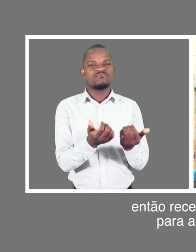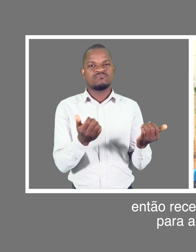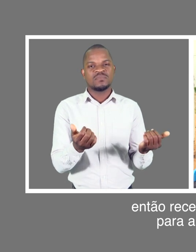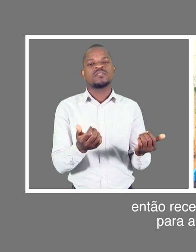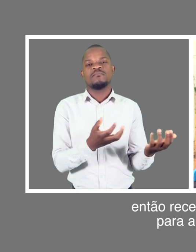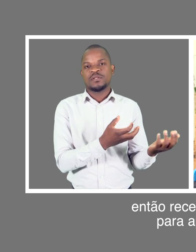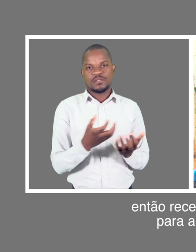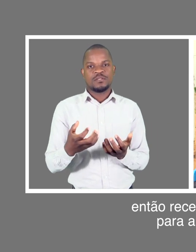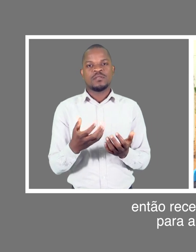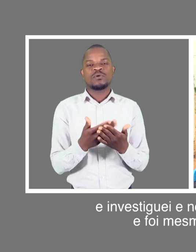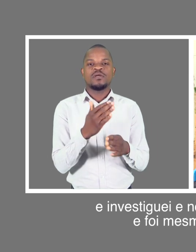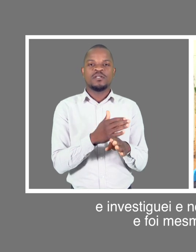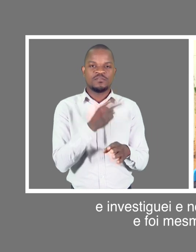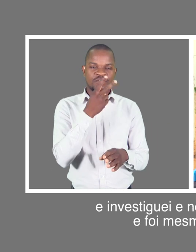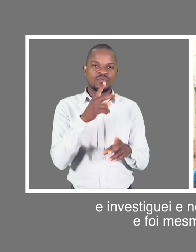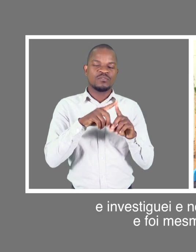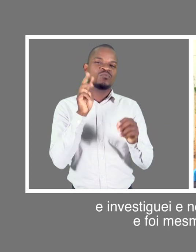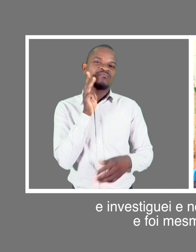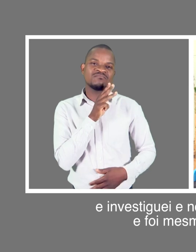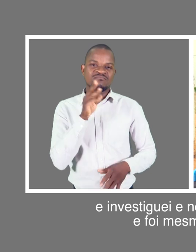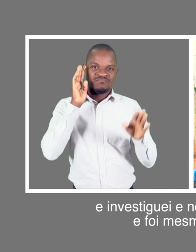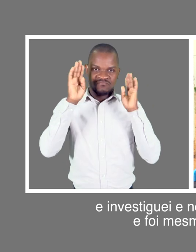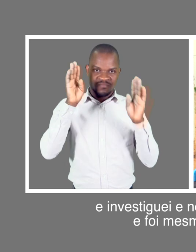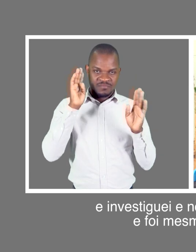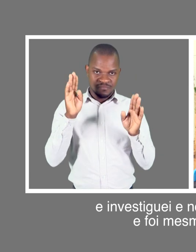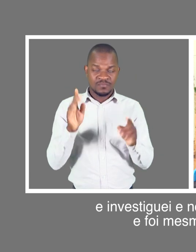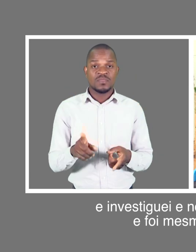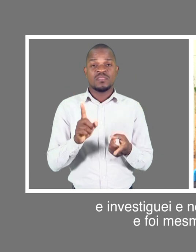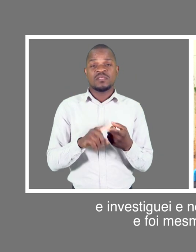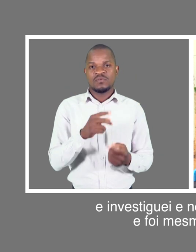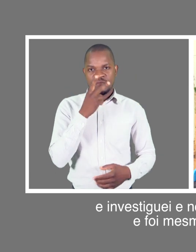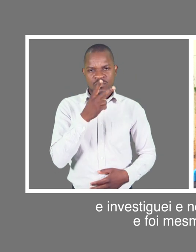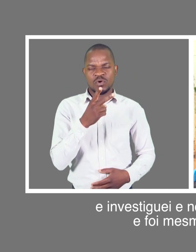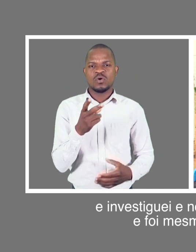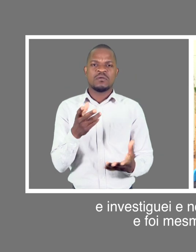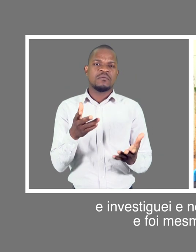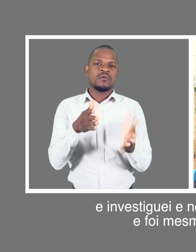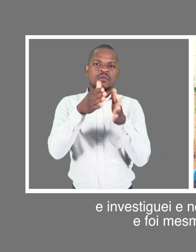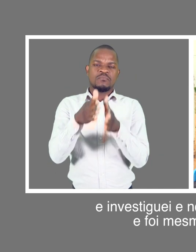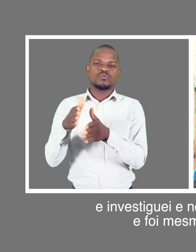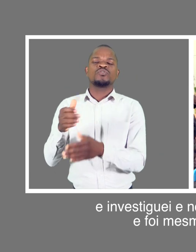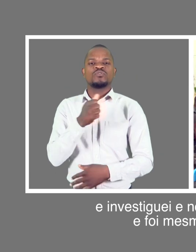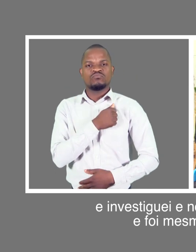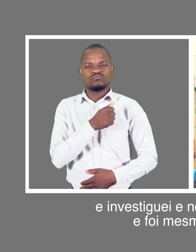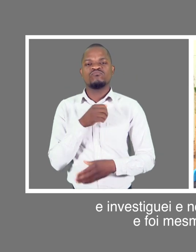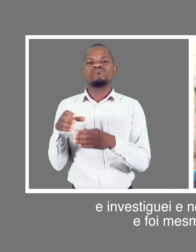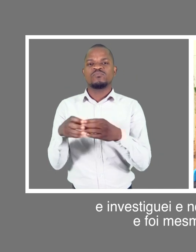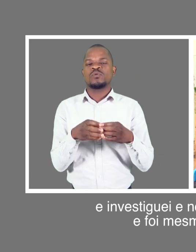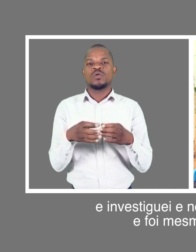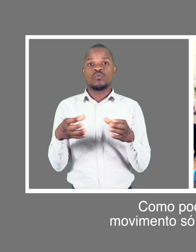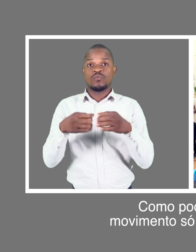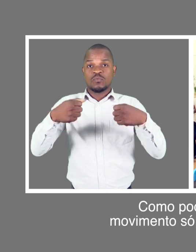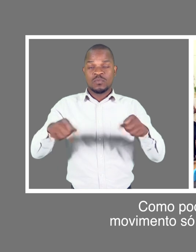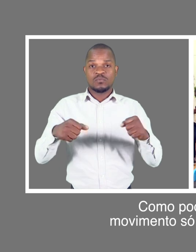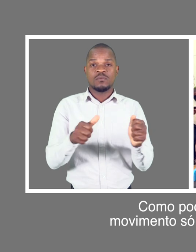apoiar uma criança. E depois fui investigando e, realmente, vi que a criança era necessitada. Foi mesmo através das redes